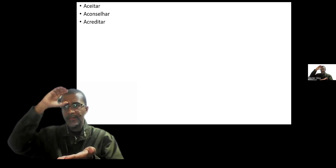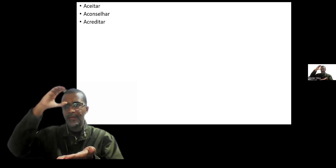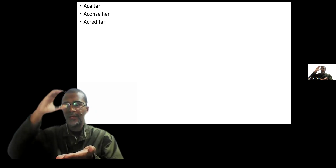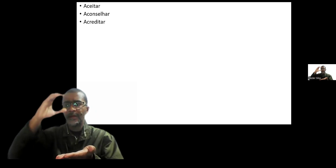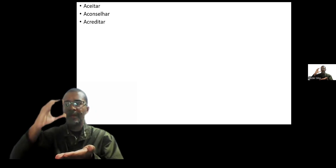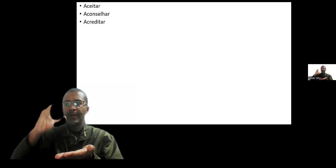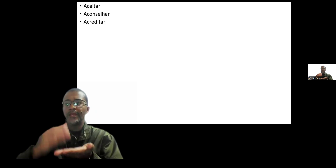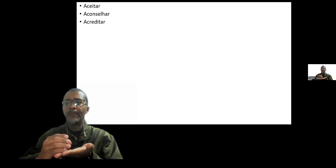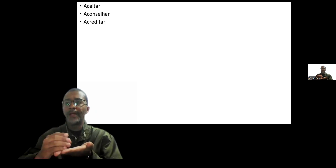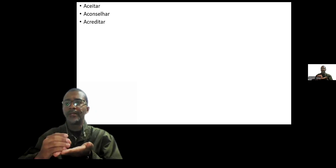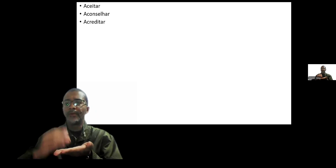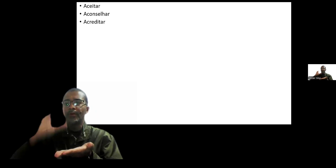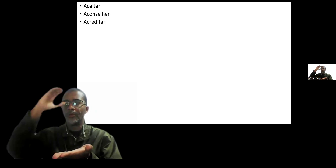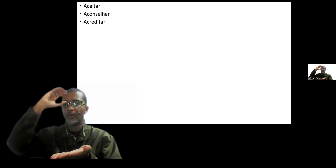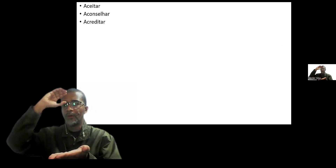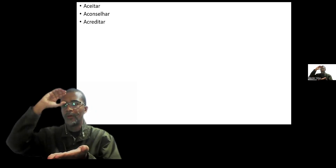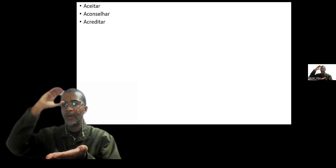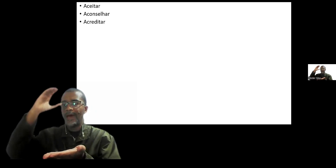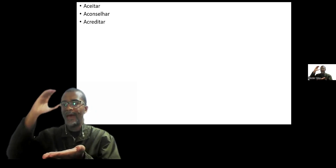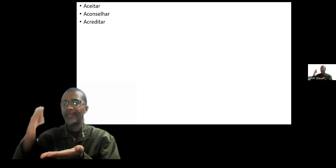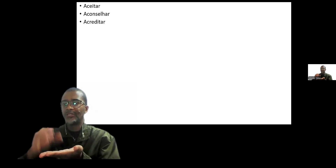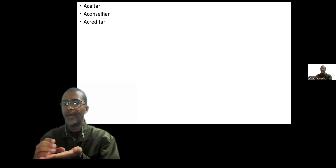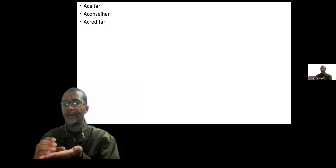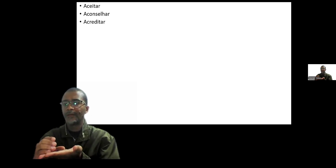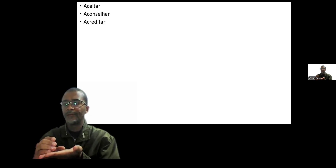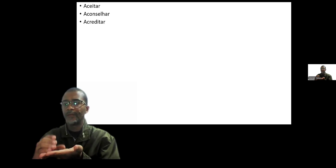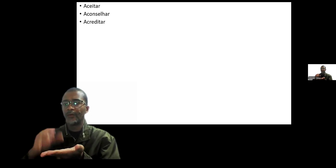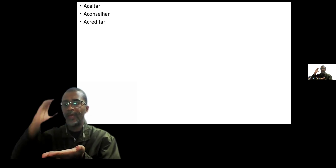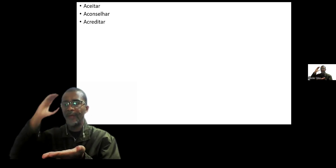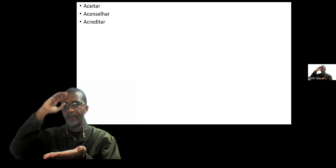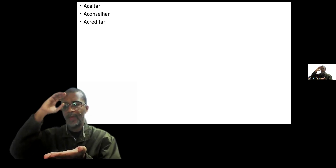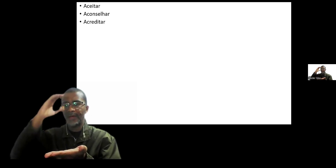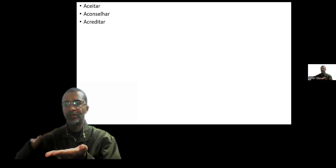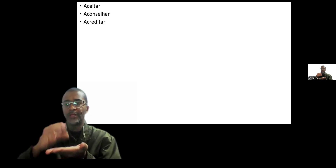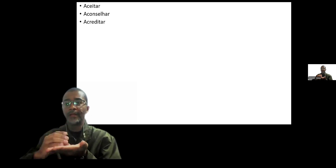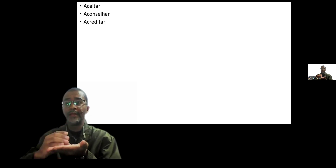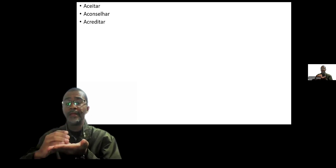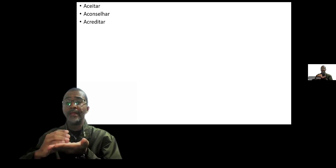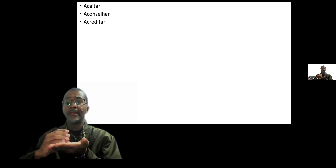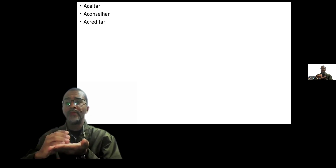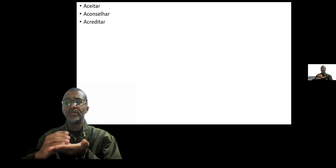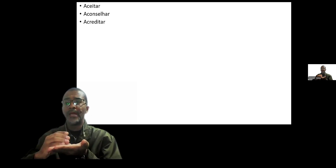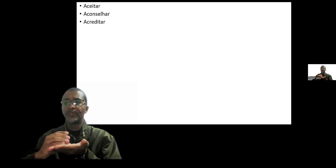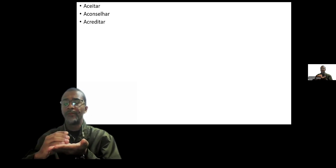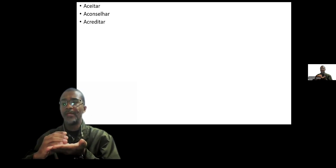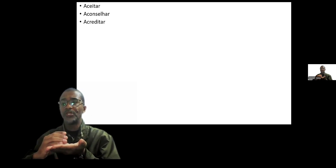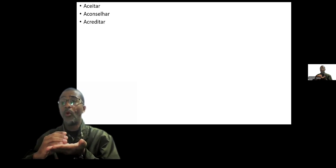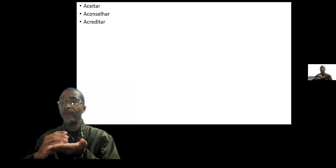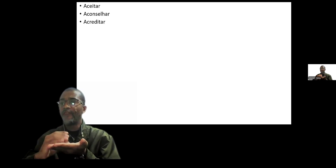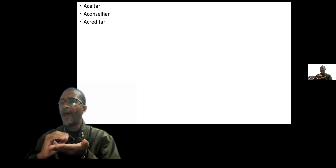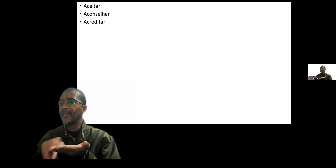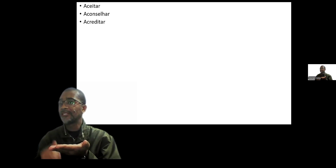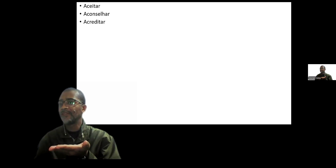na testa e bate na mão aqui, ó. Acreditar. Ok? Acreditar. Tem o sinal também